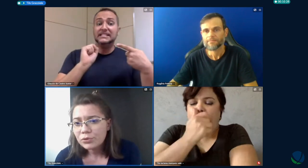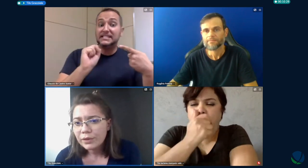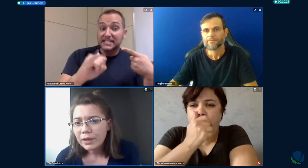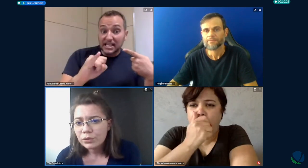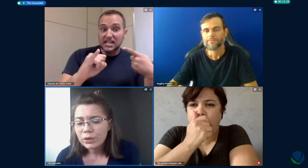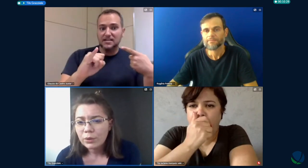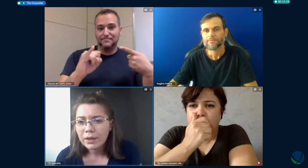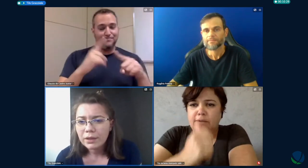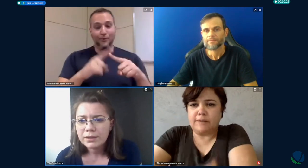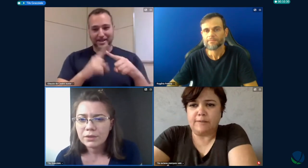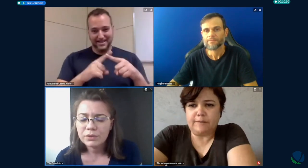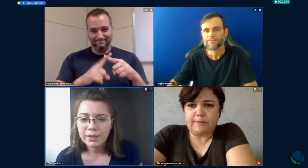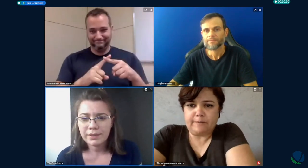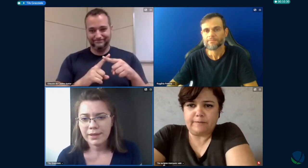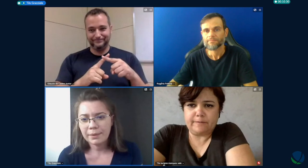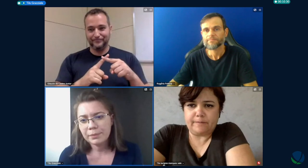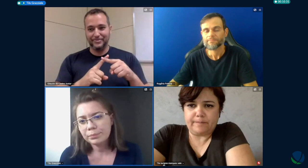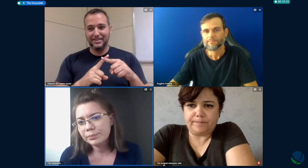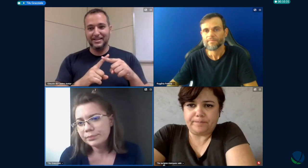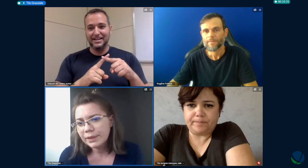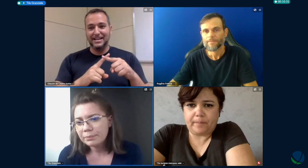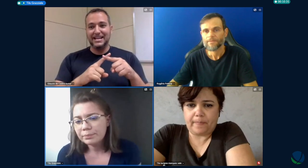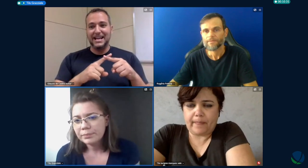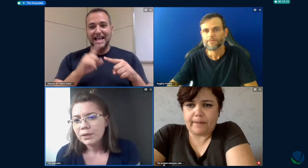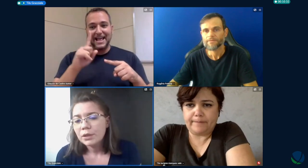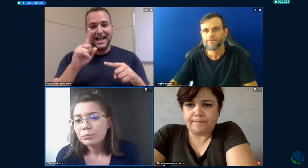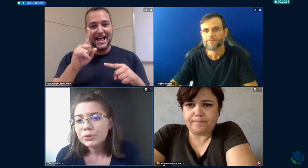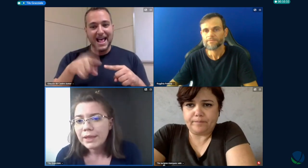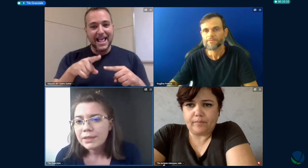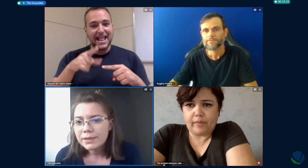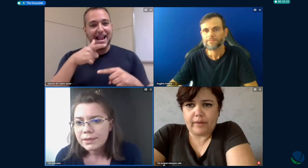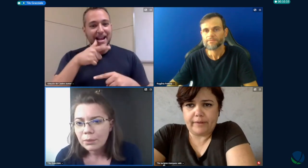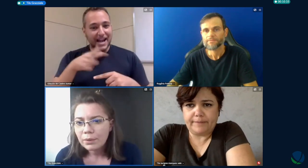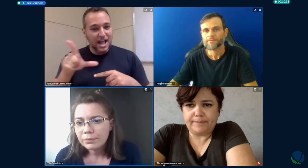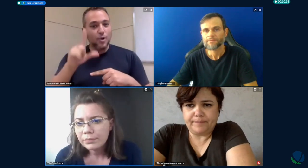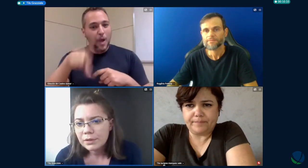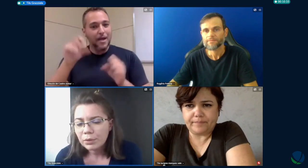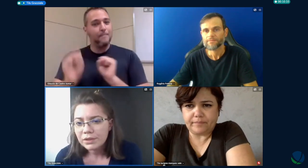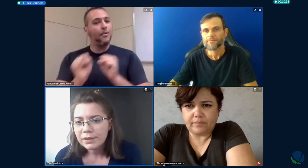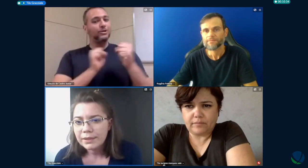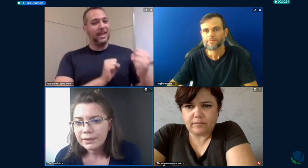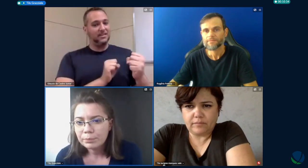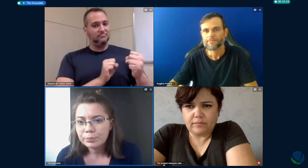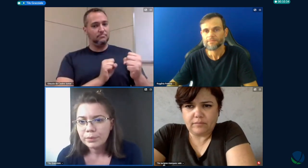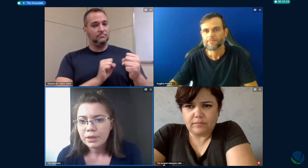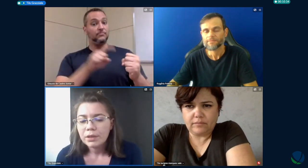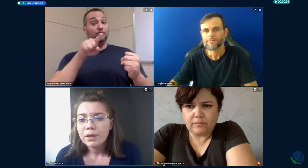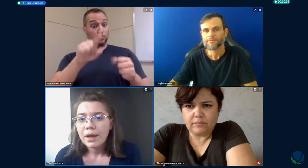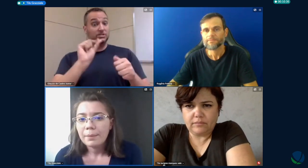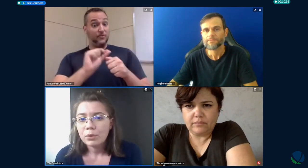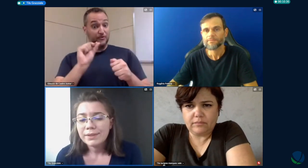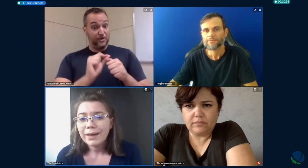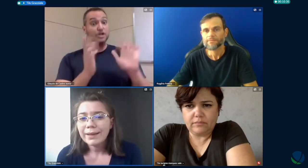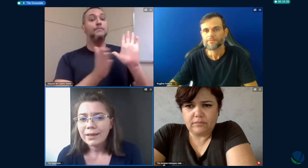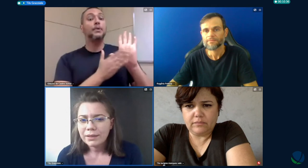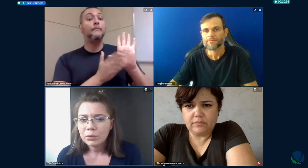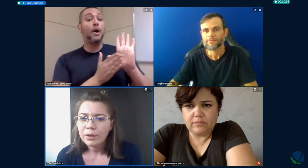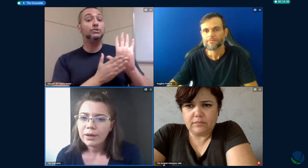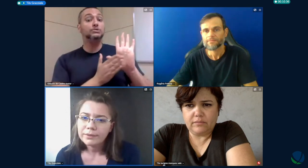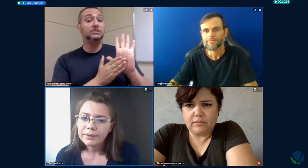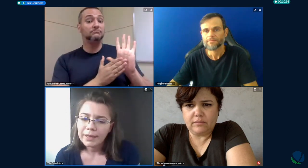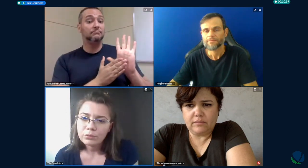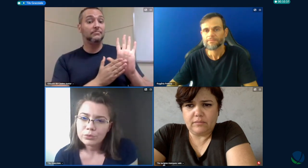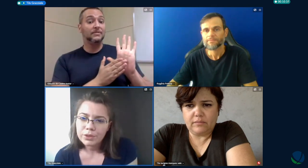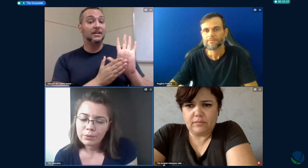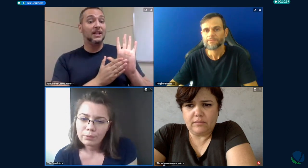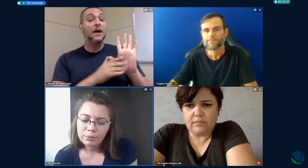Os exemplos de variações que você recebe. Né? Porque eles podem estar ali. Mostrar que a língua